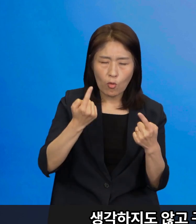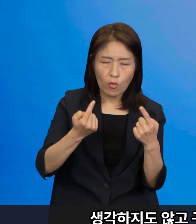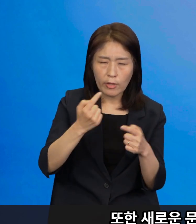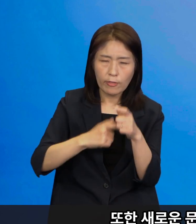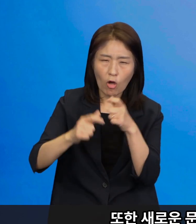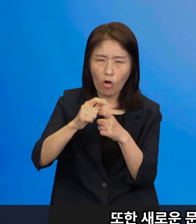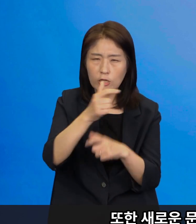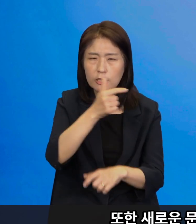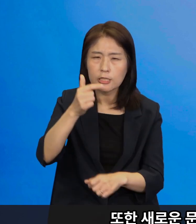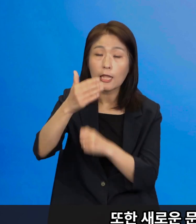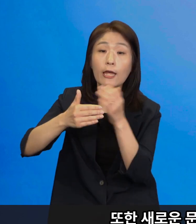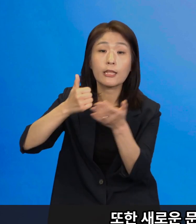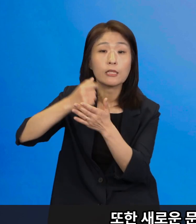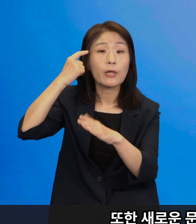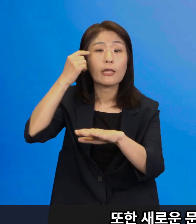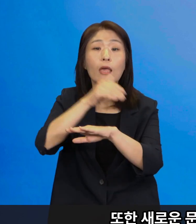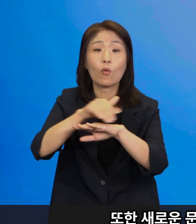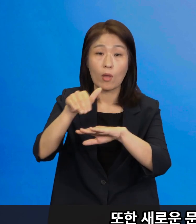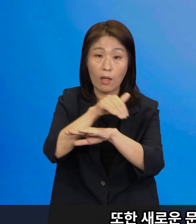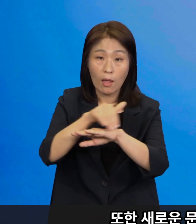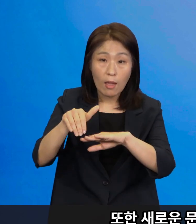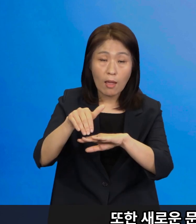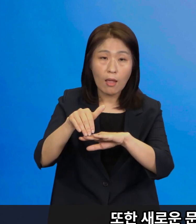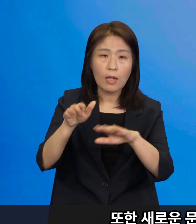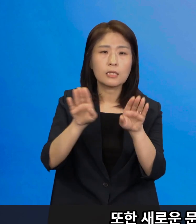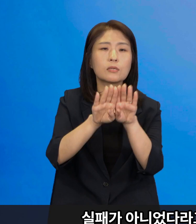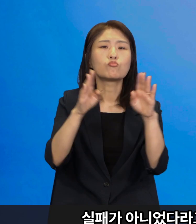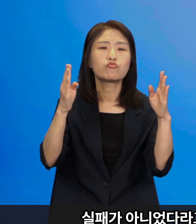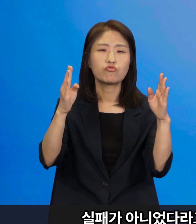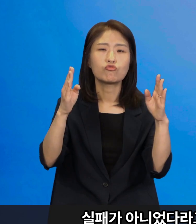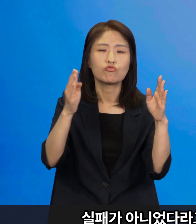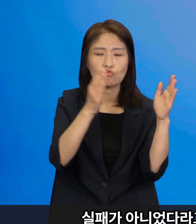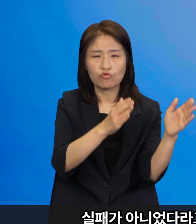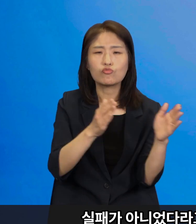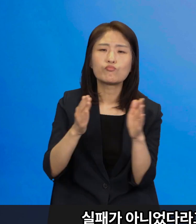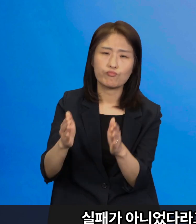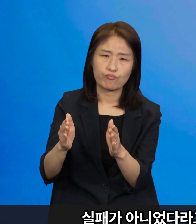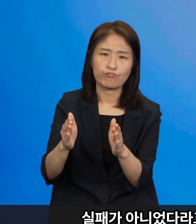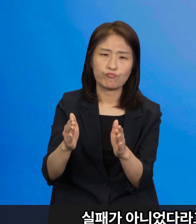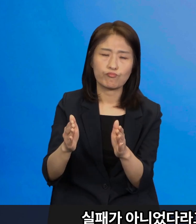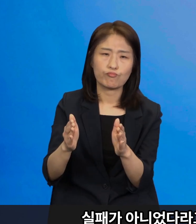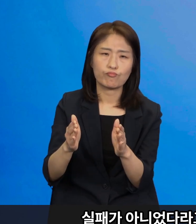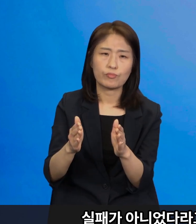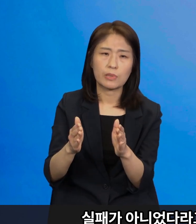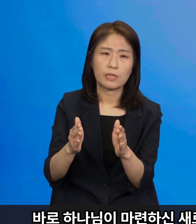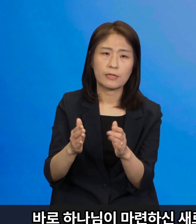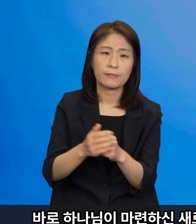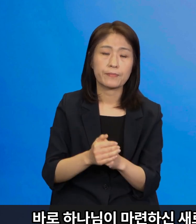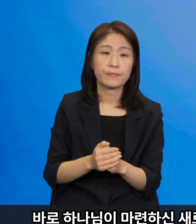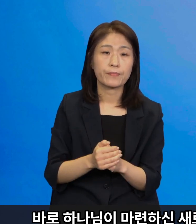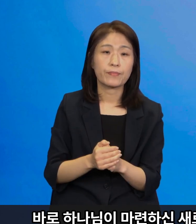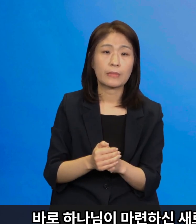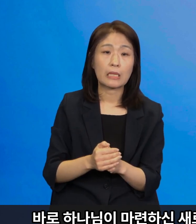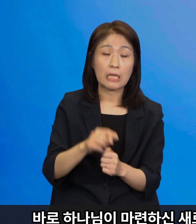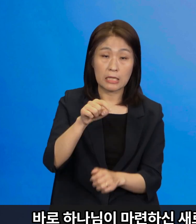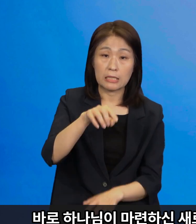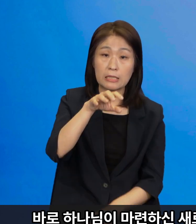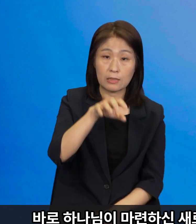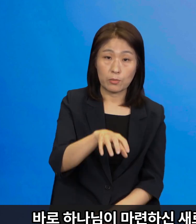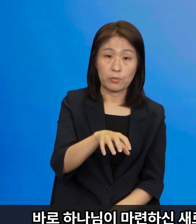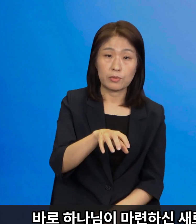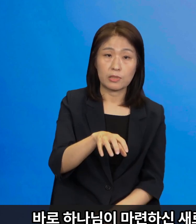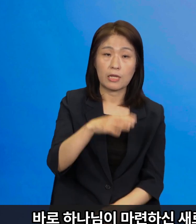만남과 또한 새로운 문을 예비하고 계셨던 거예요. 실패가 아니었다면 가지 않았을 바로 그곳에 바로 하나님이